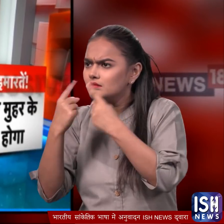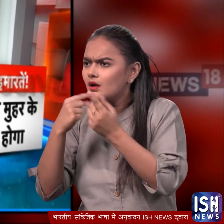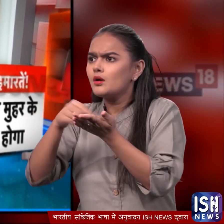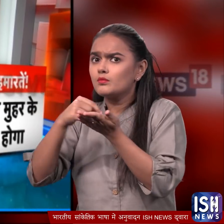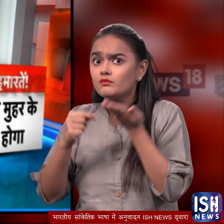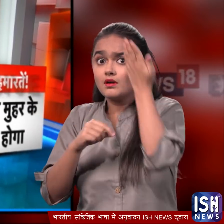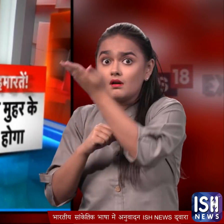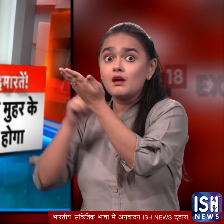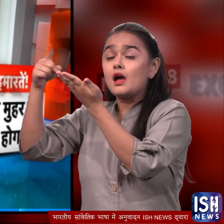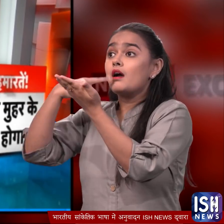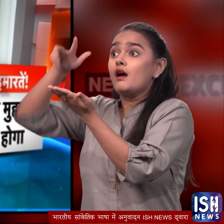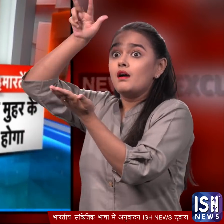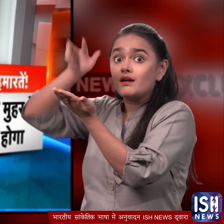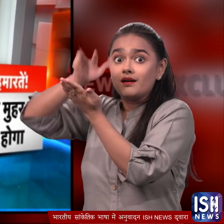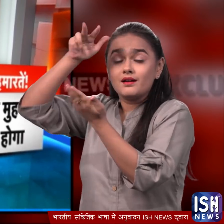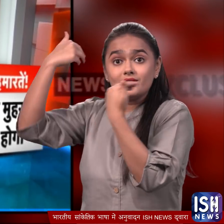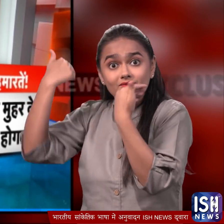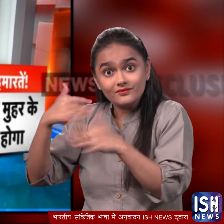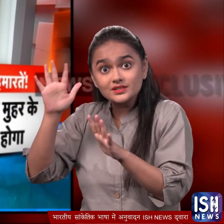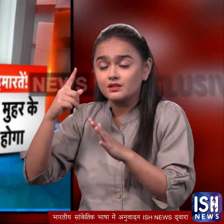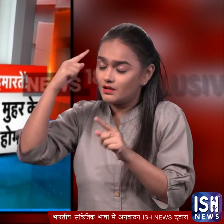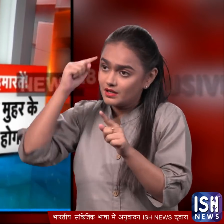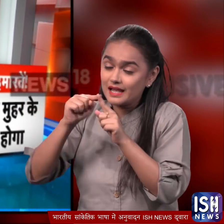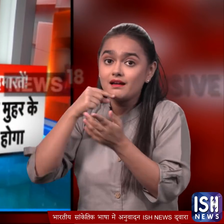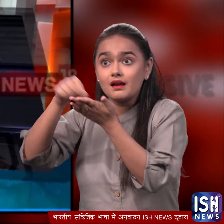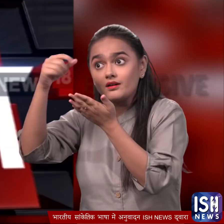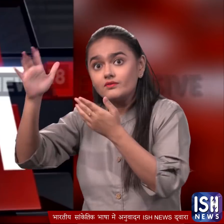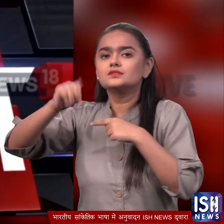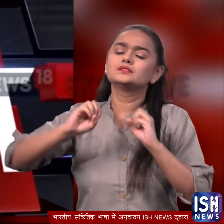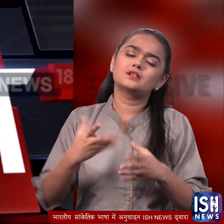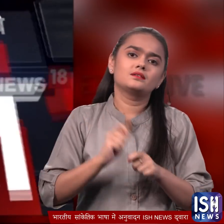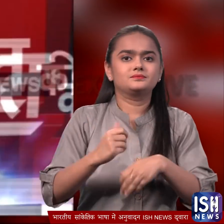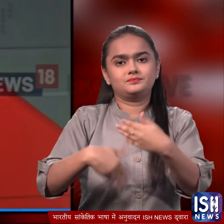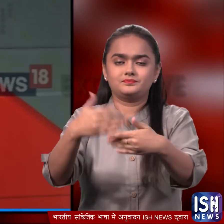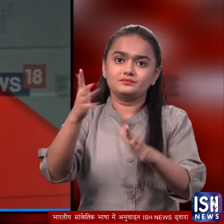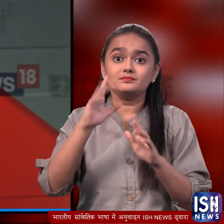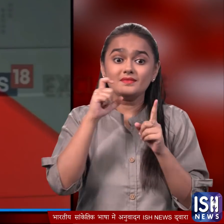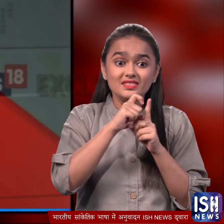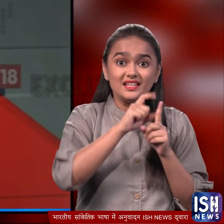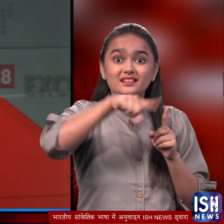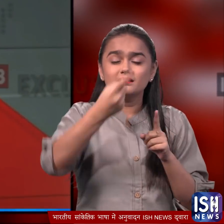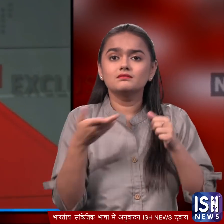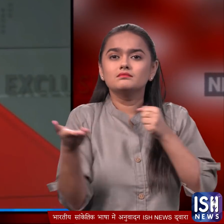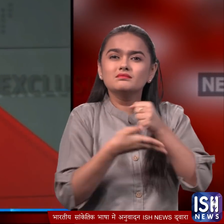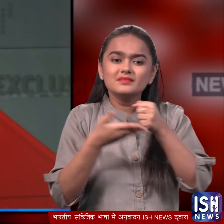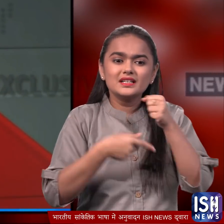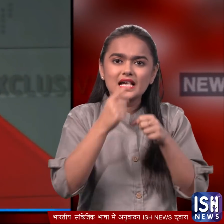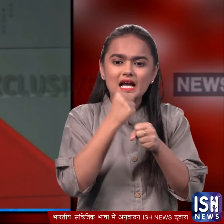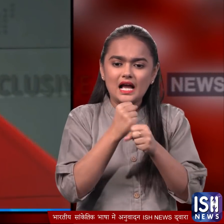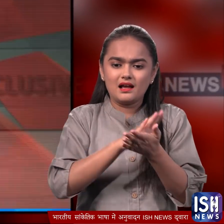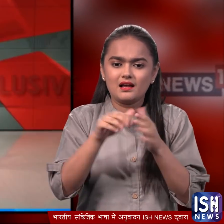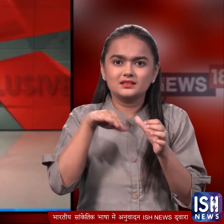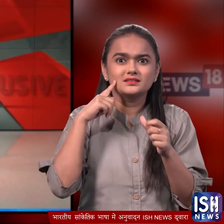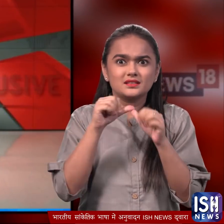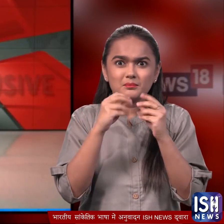जाएगा और वहां से मोहर लगने के बाद इस नीति को अमल में लाया जा सकेगा। दिल्ली के पास गाजियाबाद से किसान के विरोध प्रदर्शन की चौंकाने